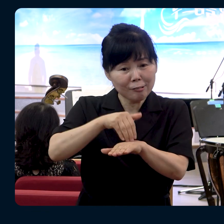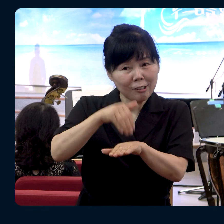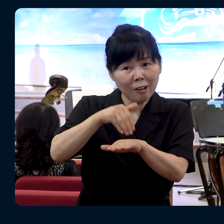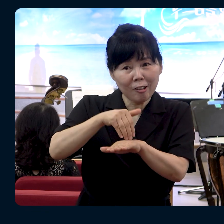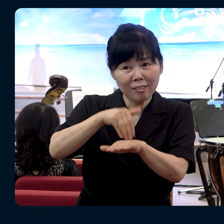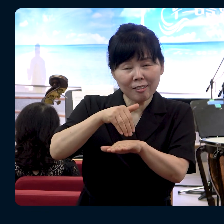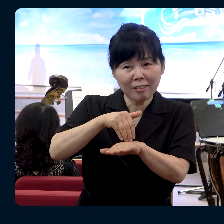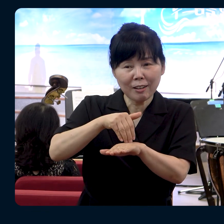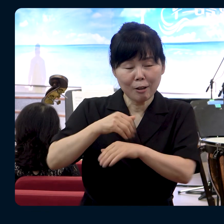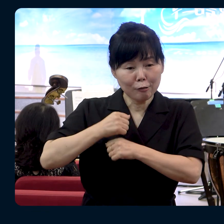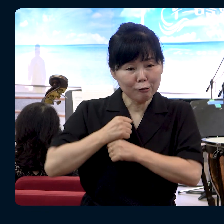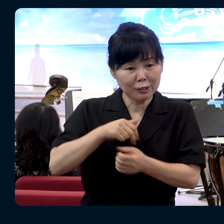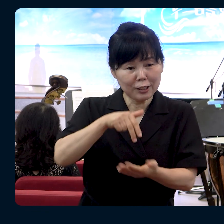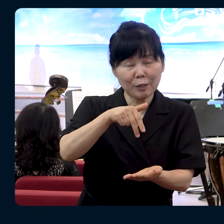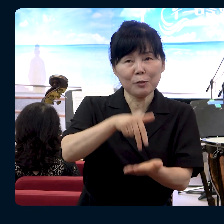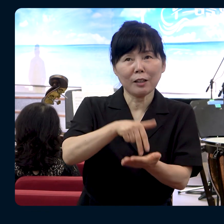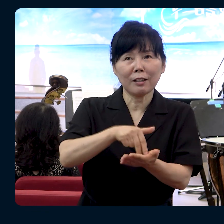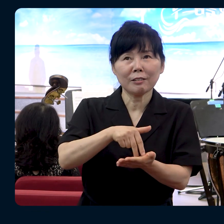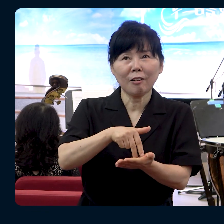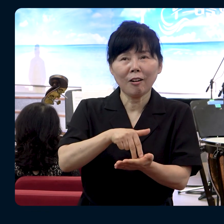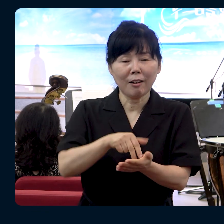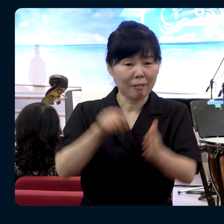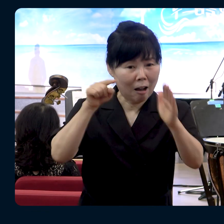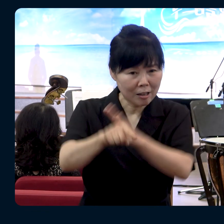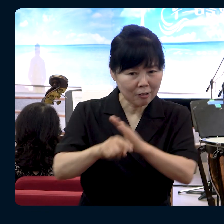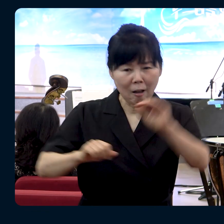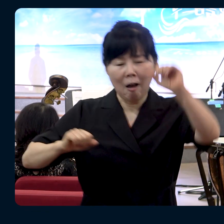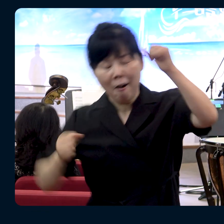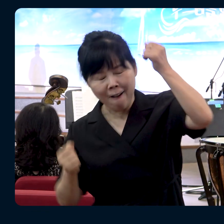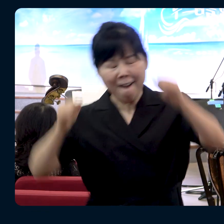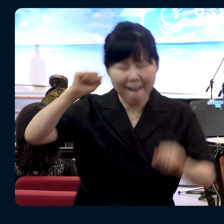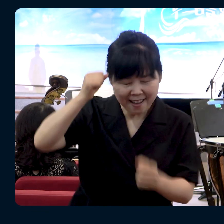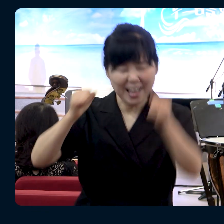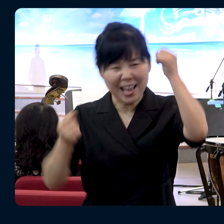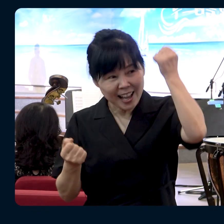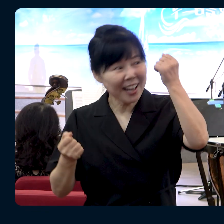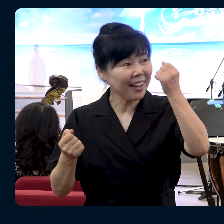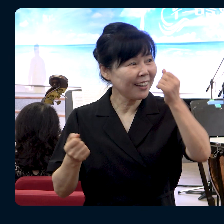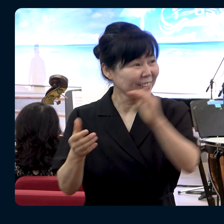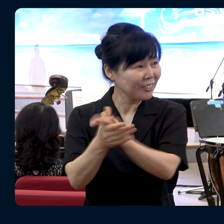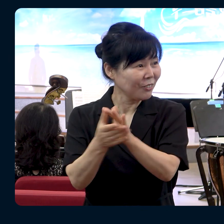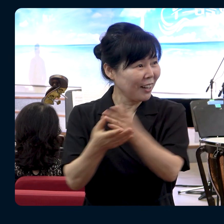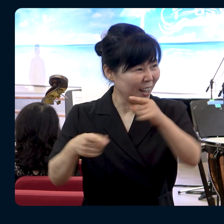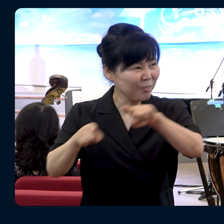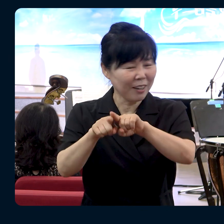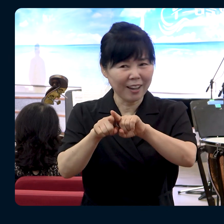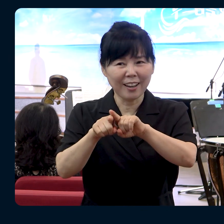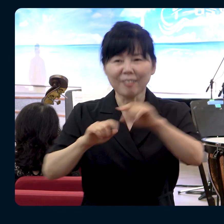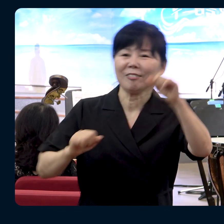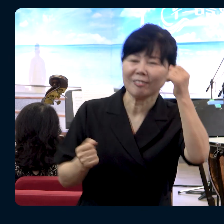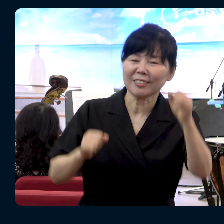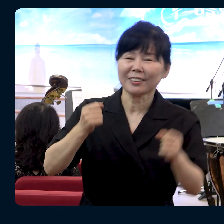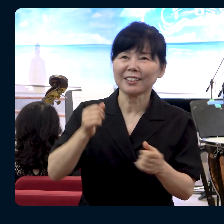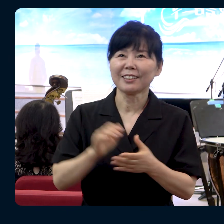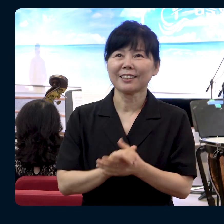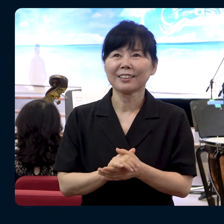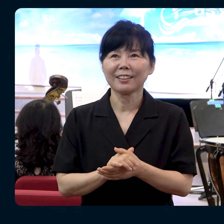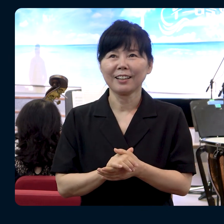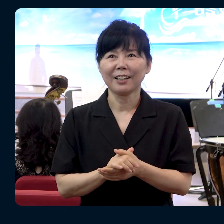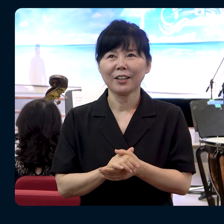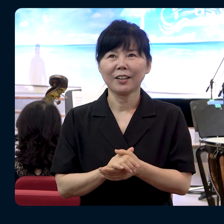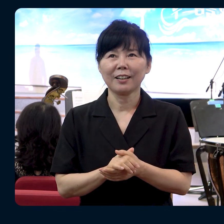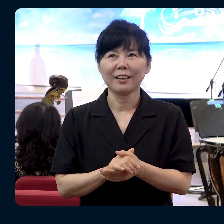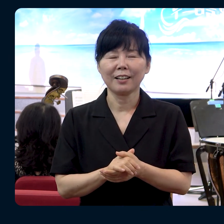업 시키려면 그 친구가 나와서 맨날 춤을 췄습니다. 근데 그 친구와 같이 이렇게 하면서 그 훈련소가 끝날 때 그